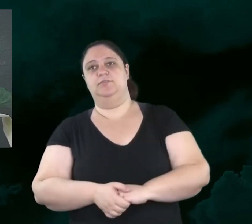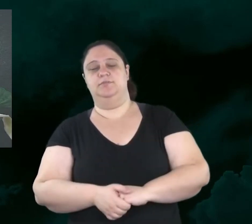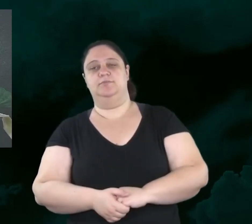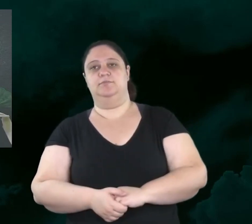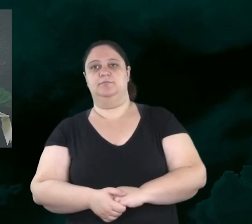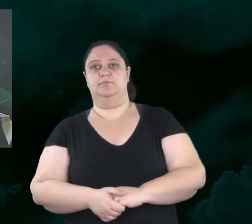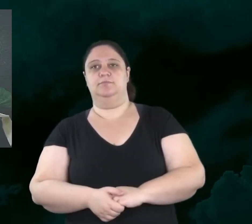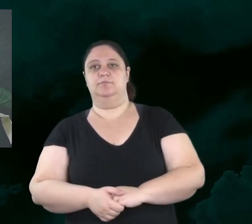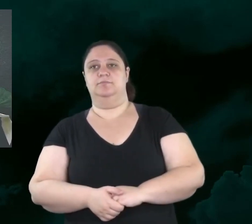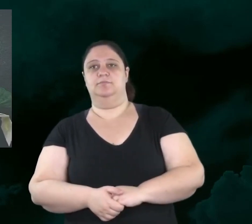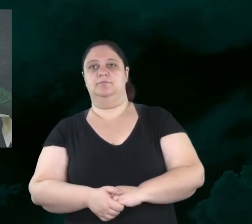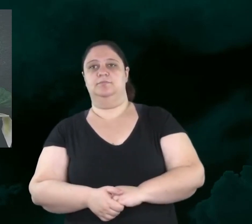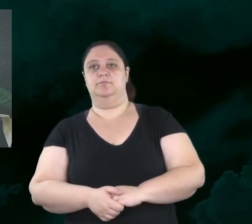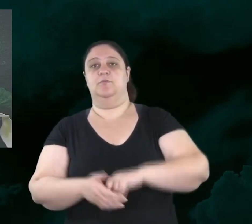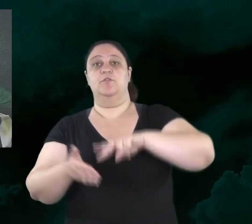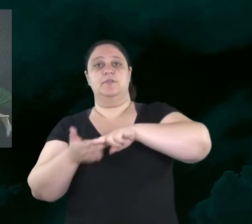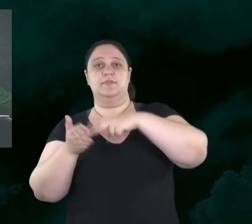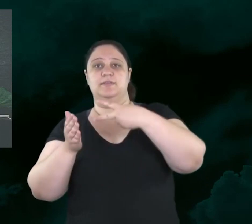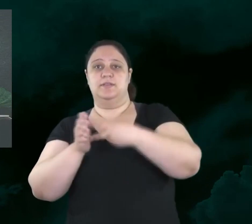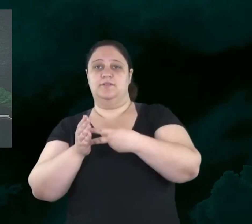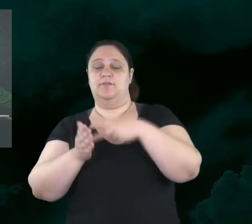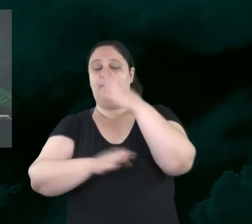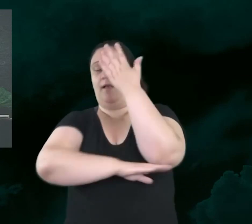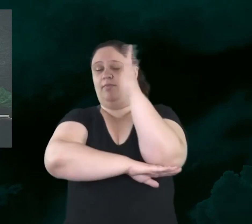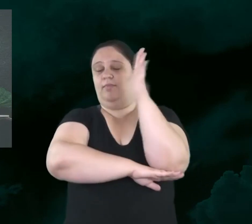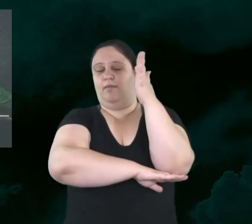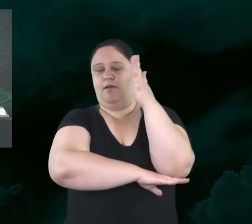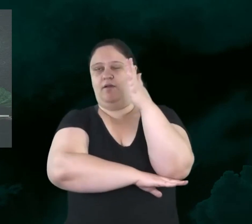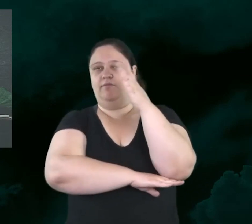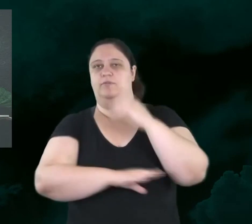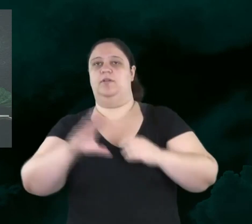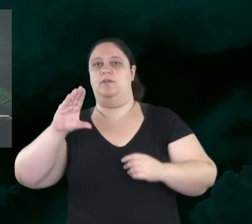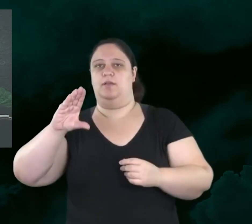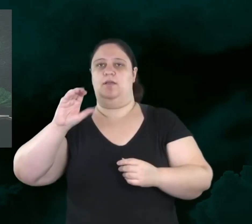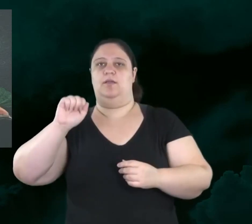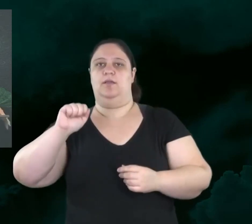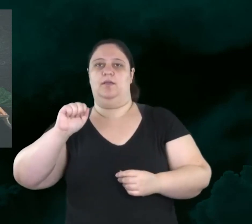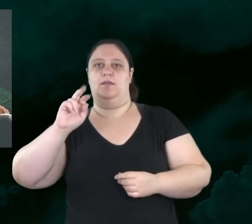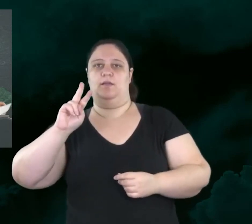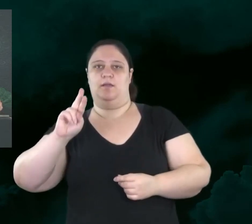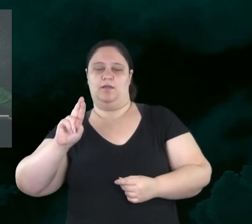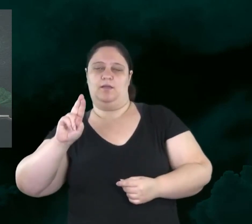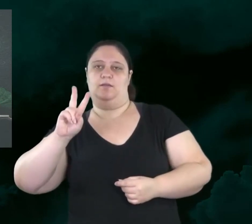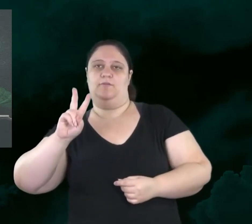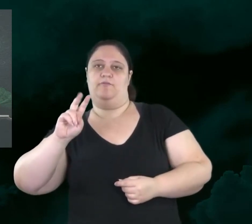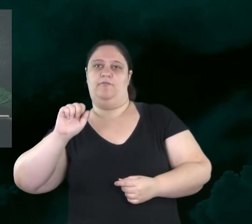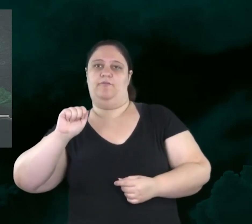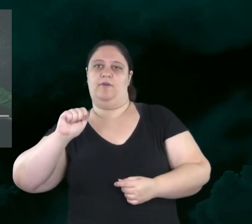é um carvalho. Um carvalho. Por quê?